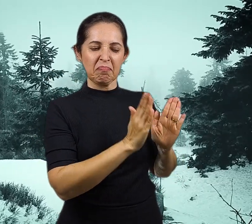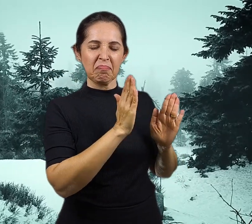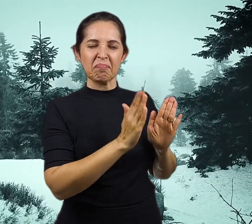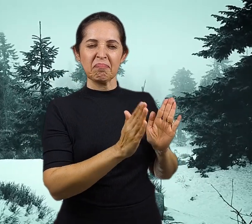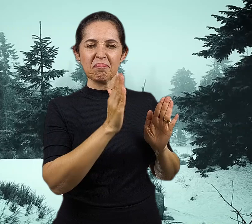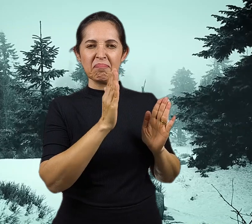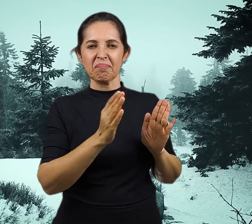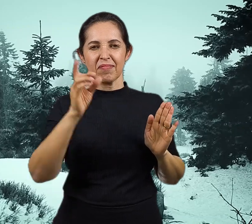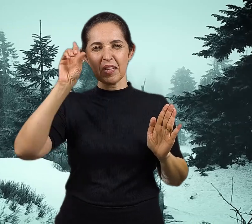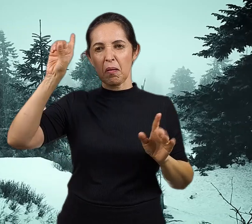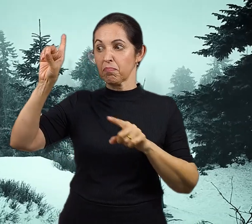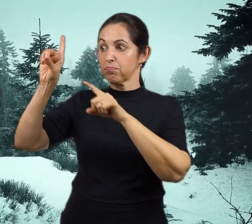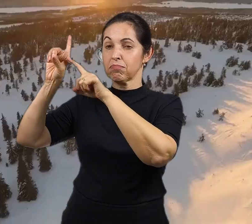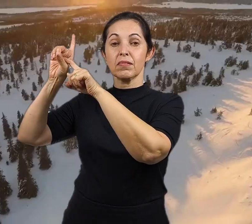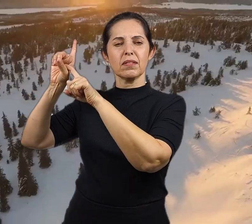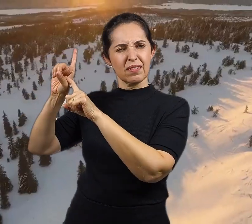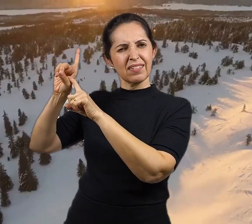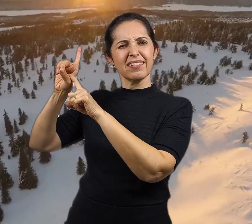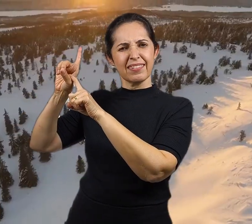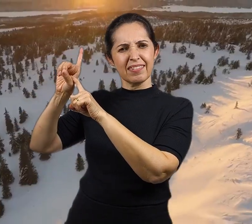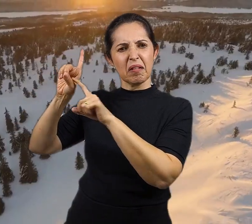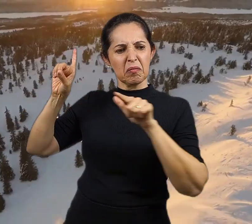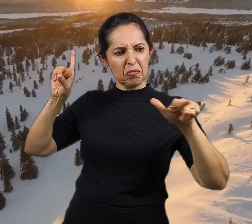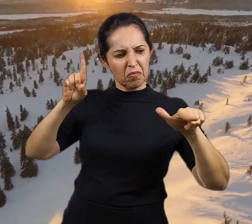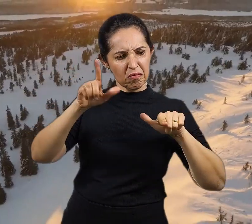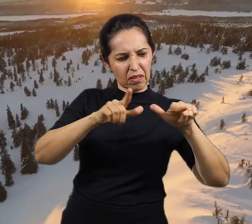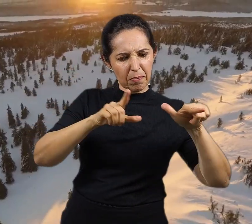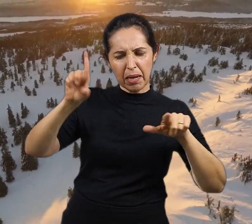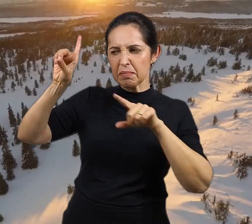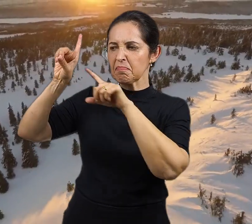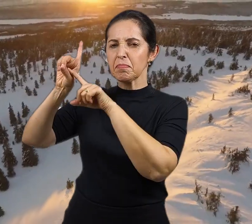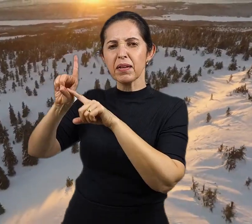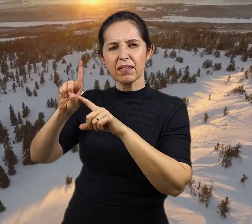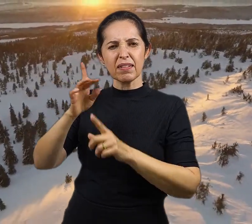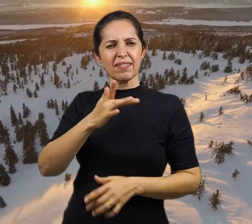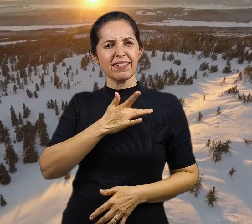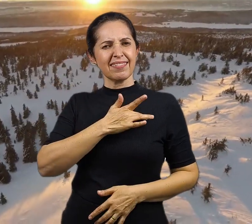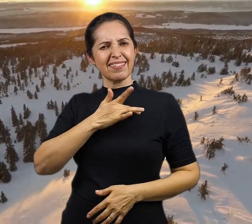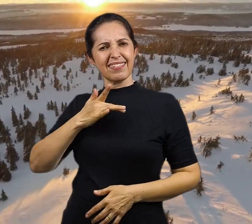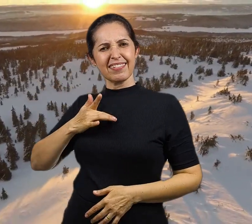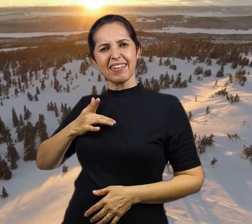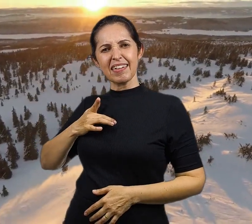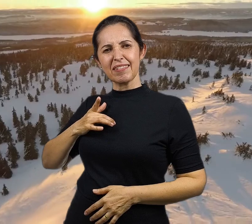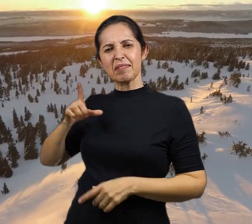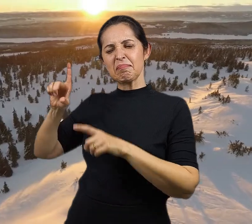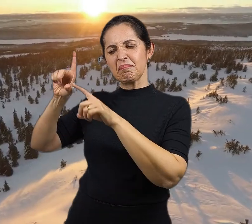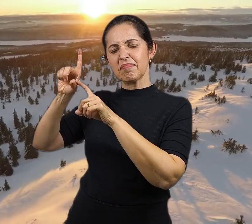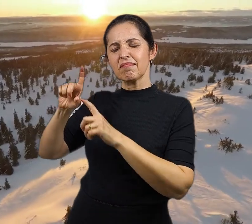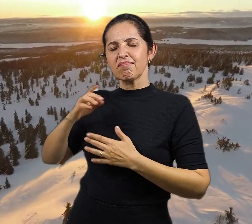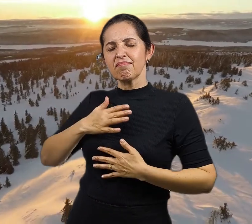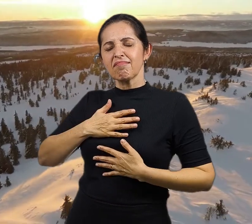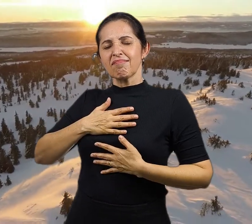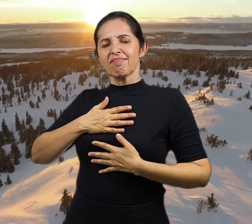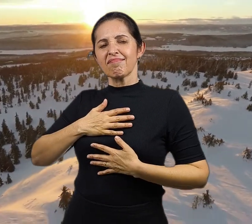do trabalho, né? A saúde, o ar que respiramos, até a capacidade intelectual, tudo isso vem